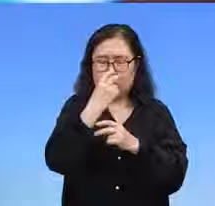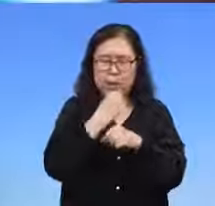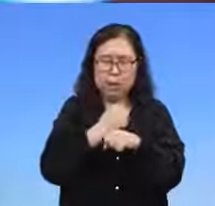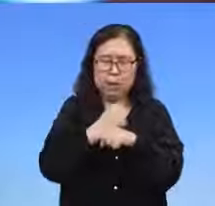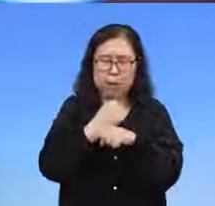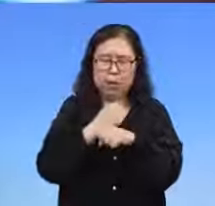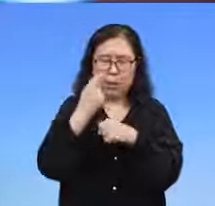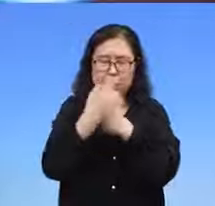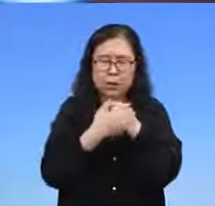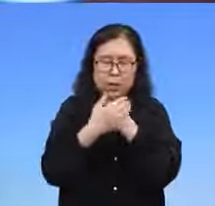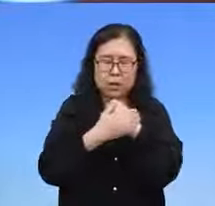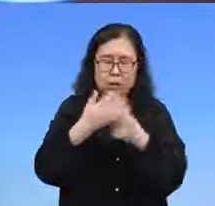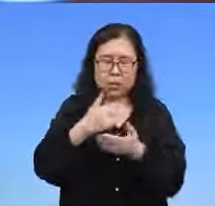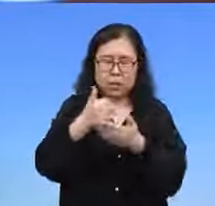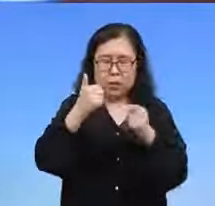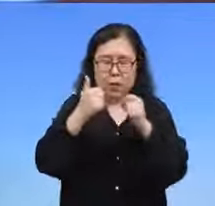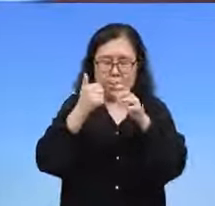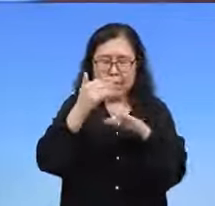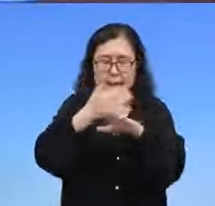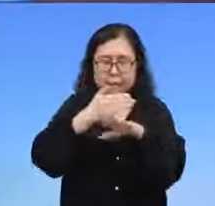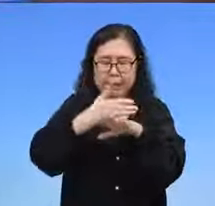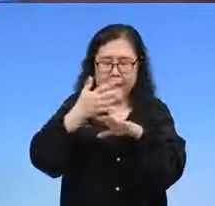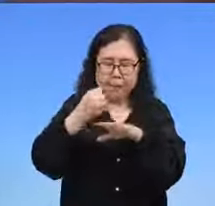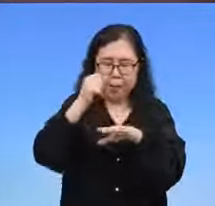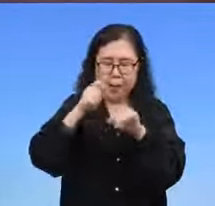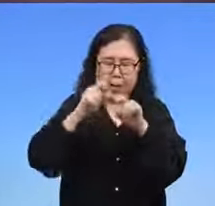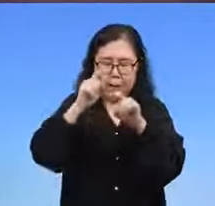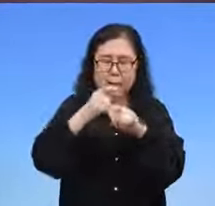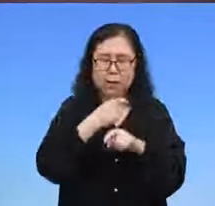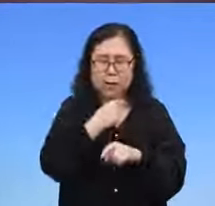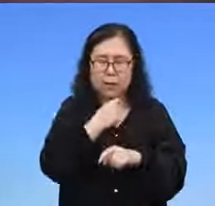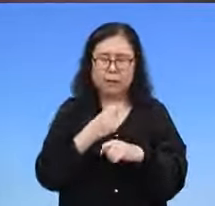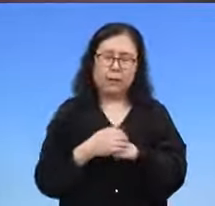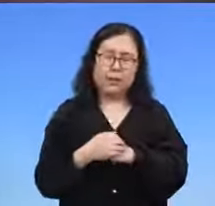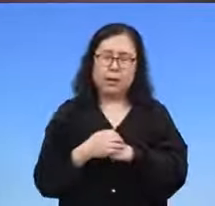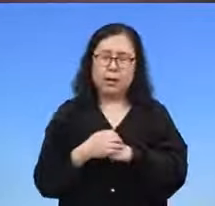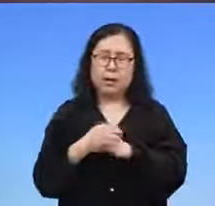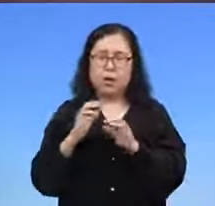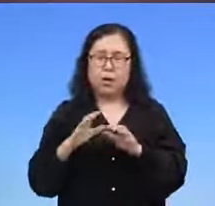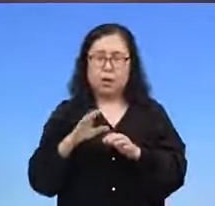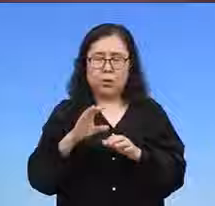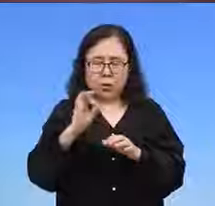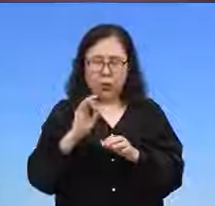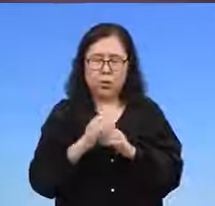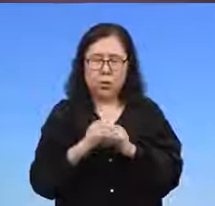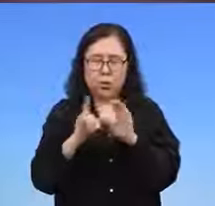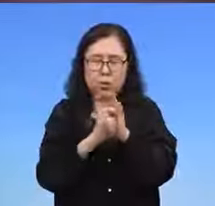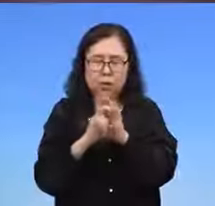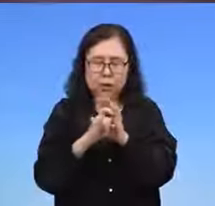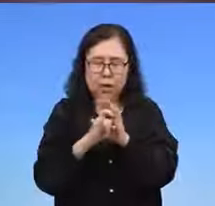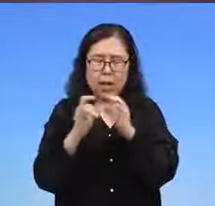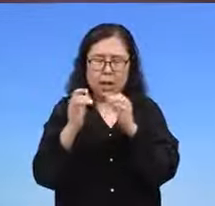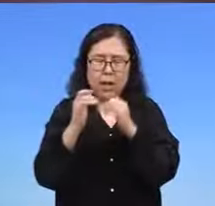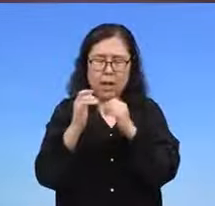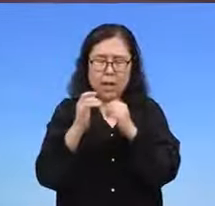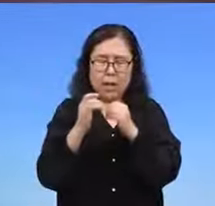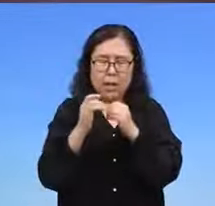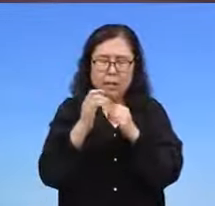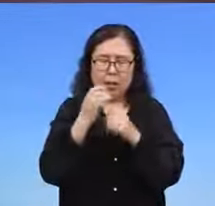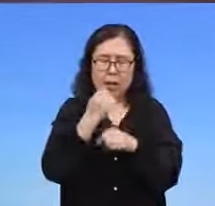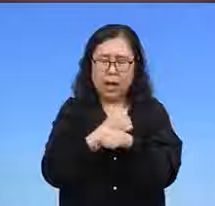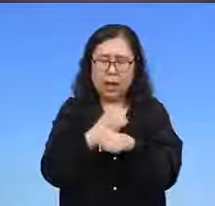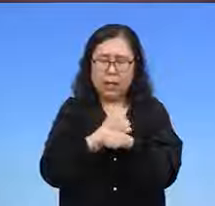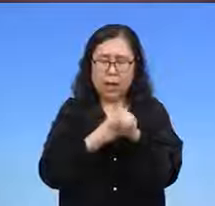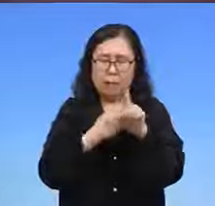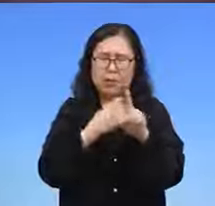점검하며 아버지 그 은혜를 주님 앞에 감사함으로 아버지여 나아가기를 원합니다. 오늘 주의 아버지 코로나19라고